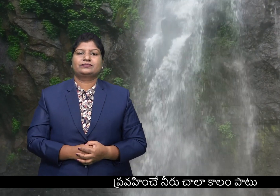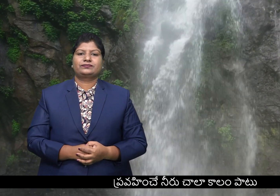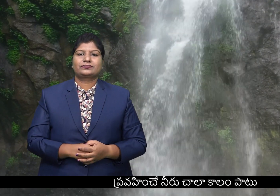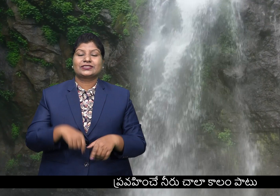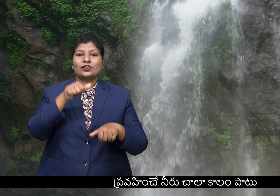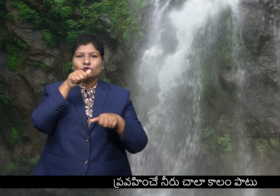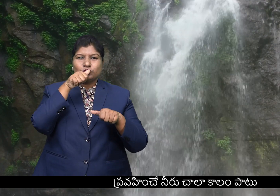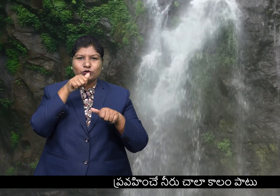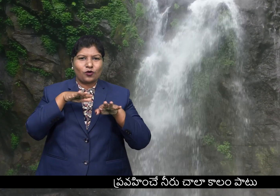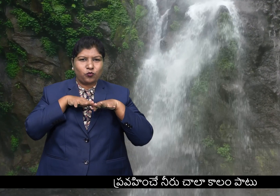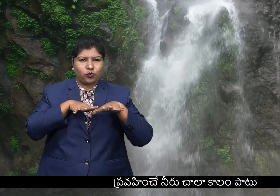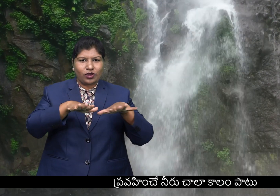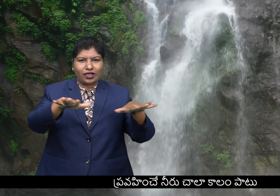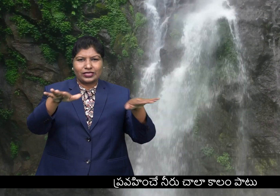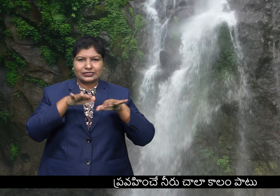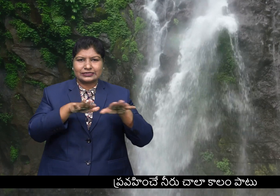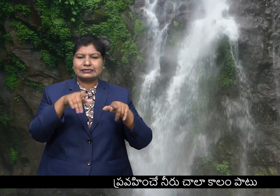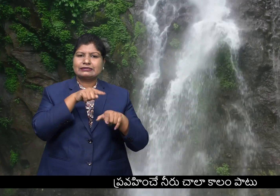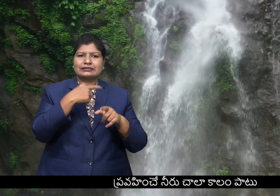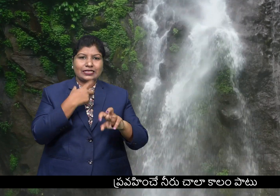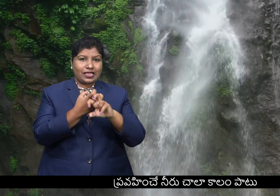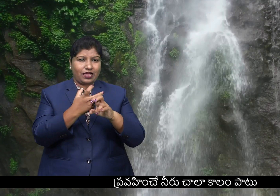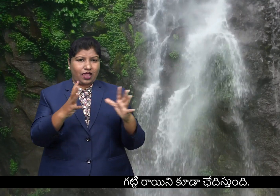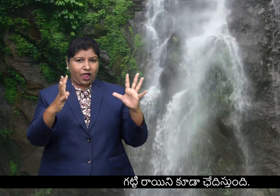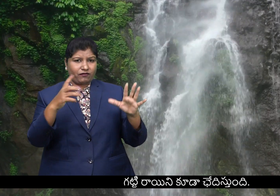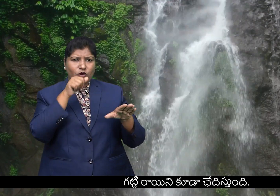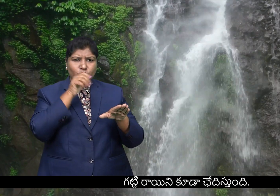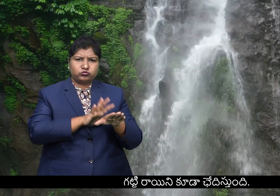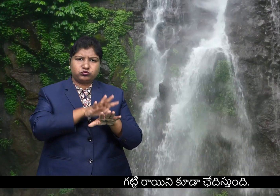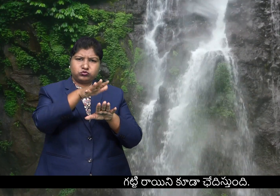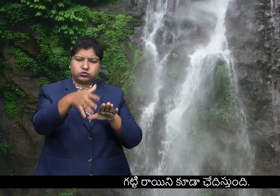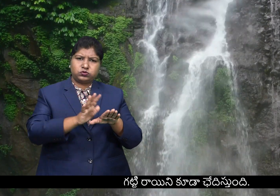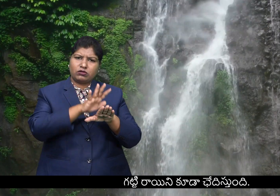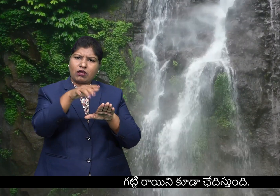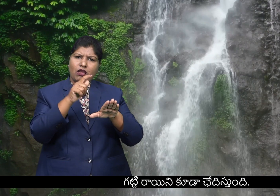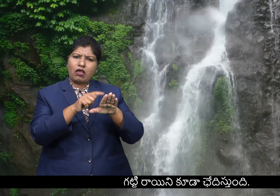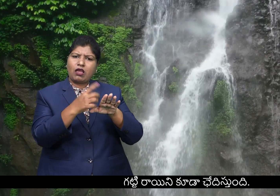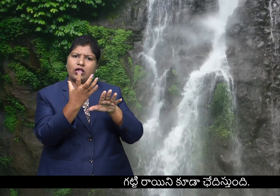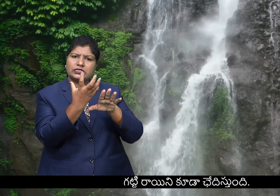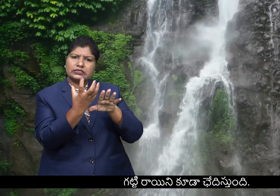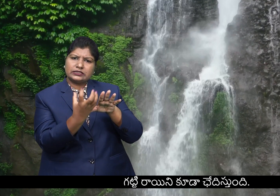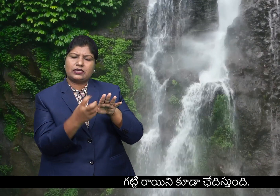ప్రవహించే నీరు చాలా కాలం పాటు గట్టి రాయిని కూడా ఛేదిస్తుంది.